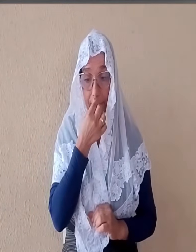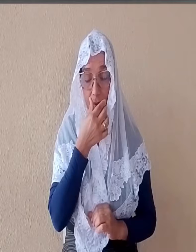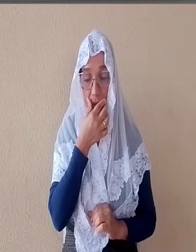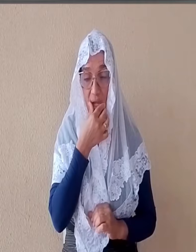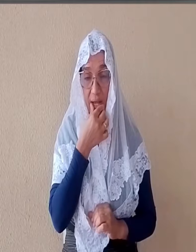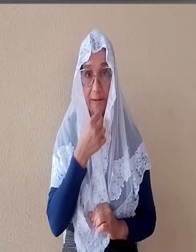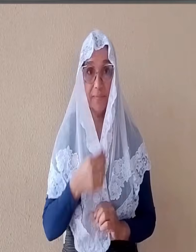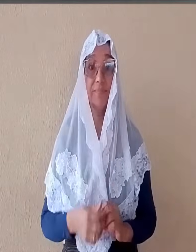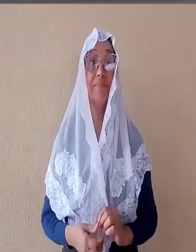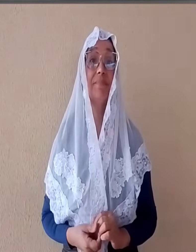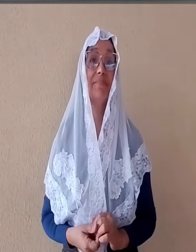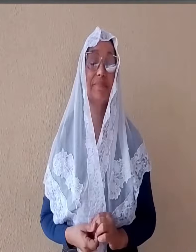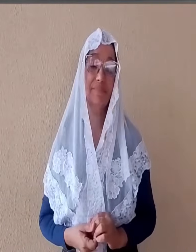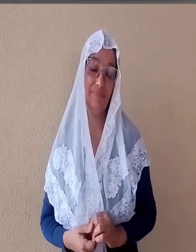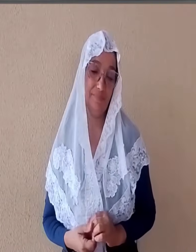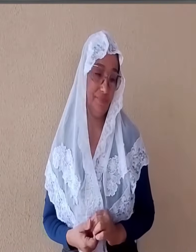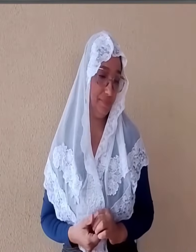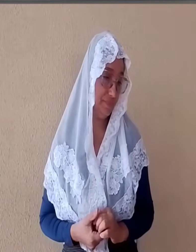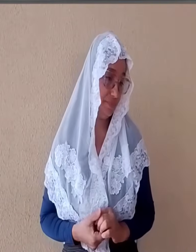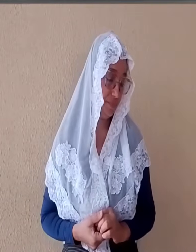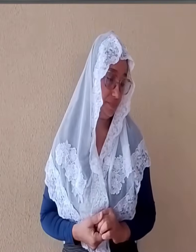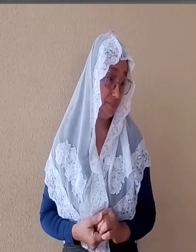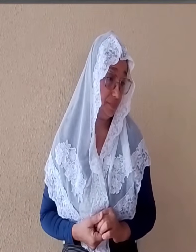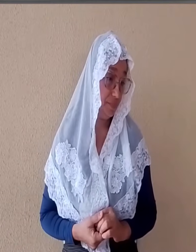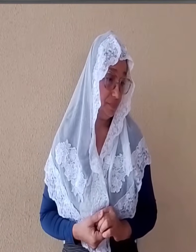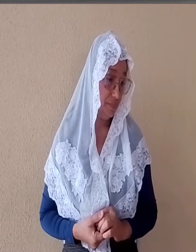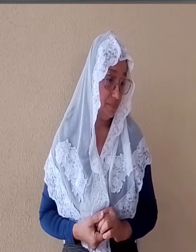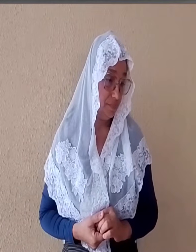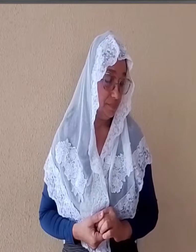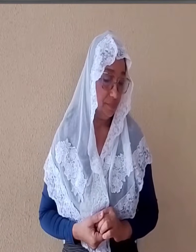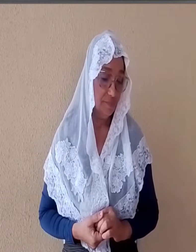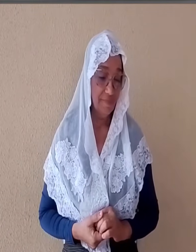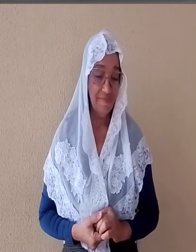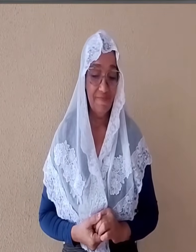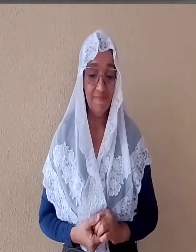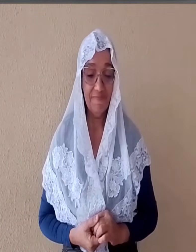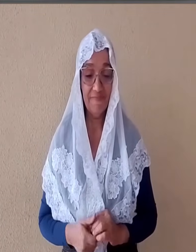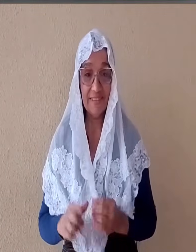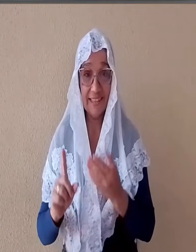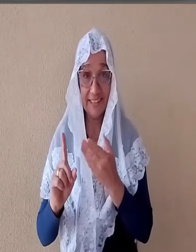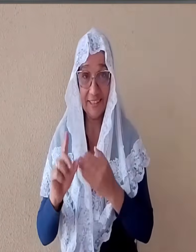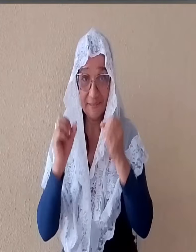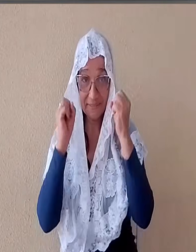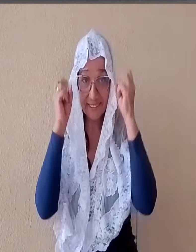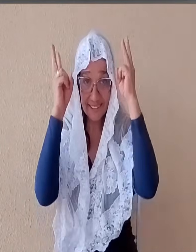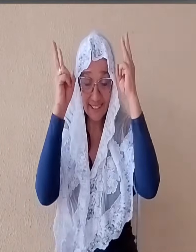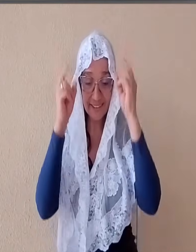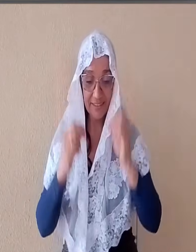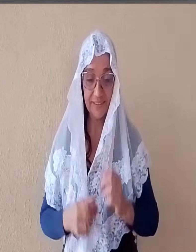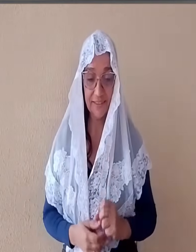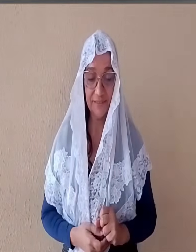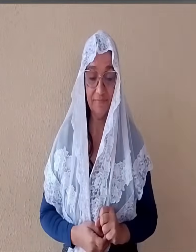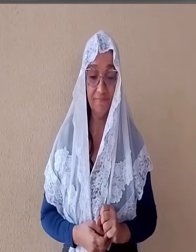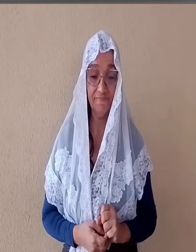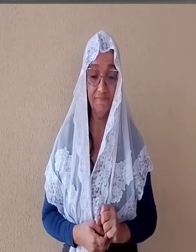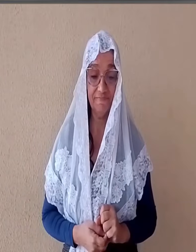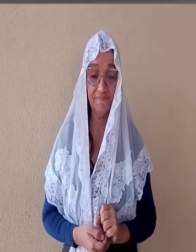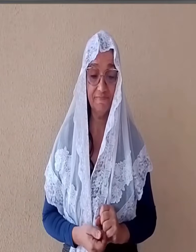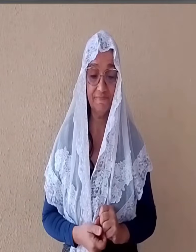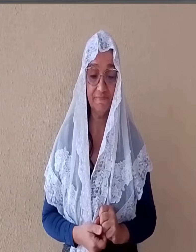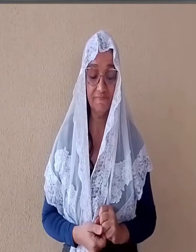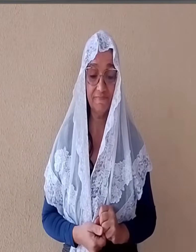ele, Jetro, ele falou: Moisés, por que você fica desse jeito? Cansado? Escolhe